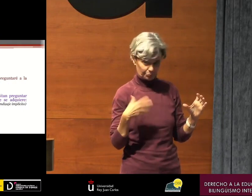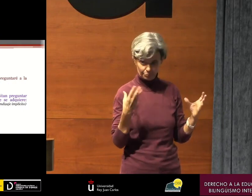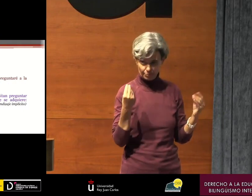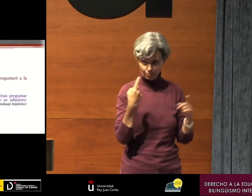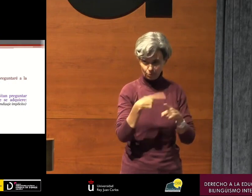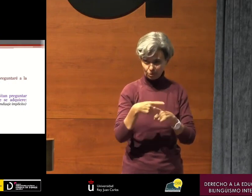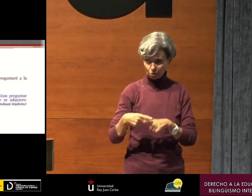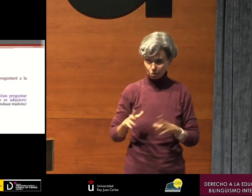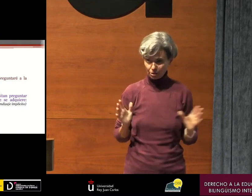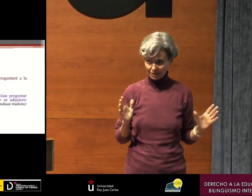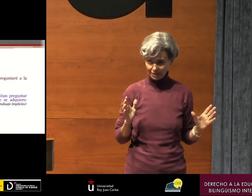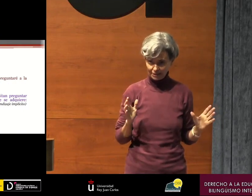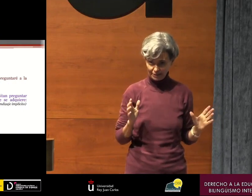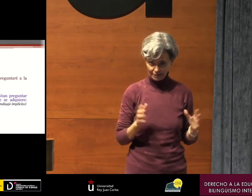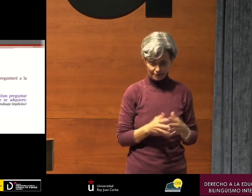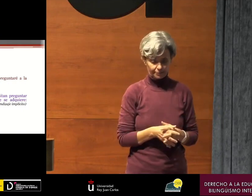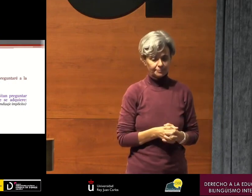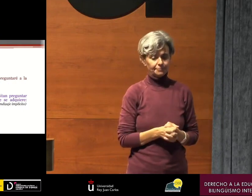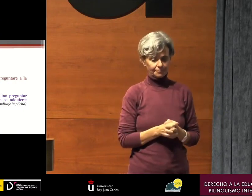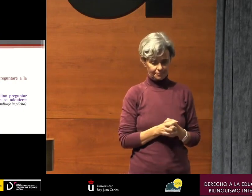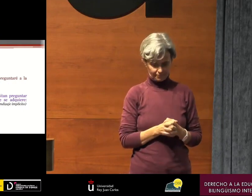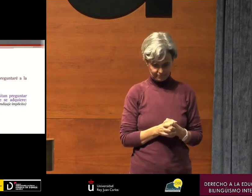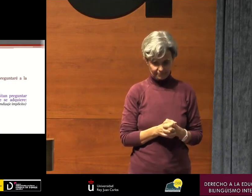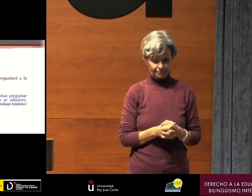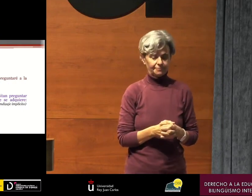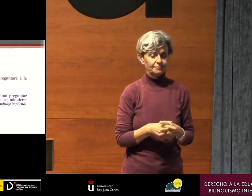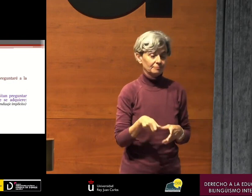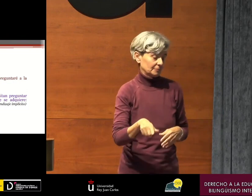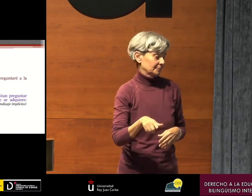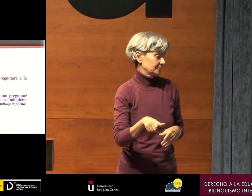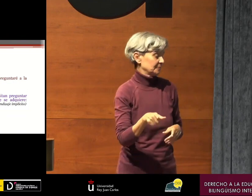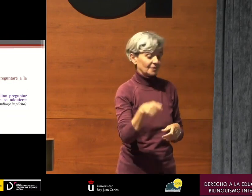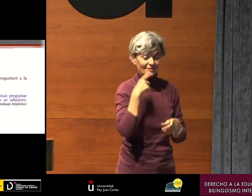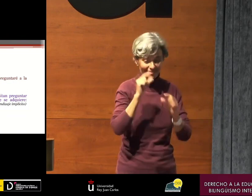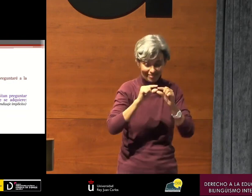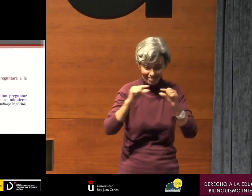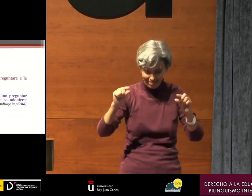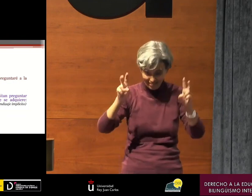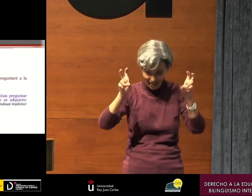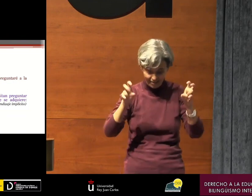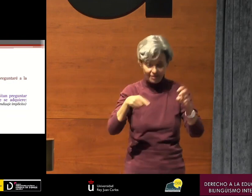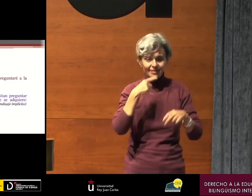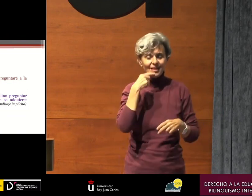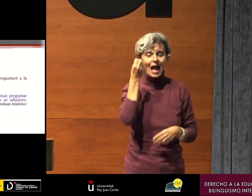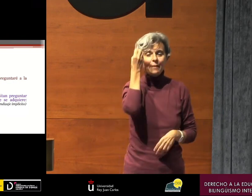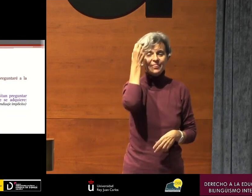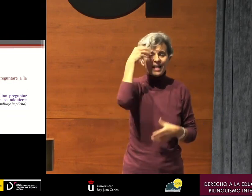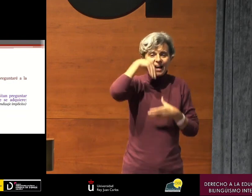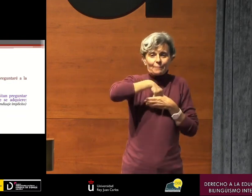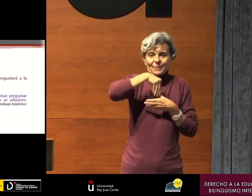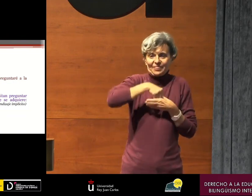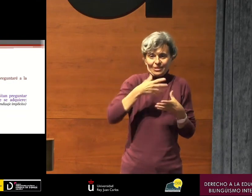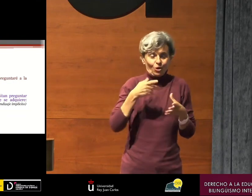Esto también es conversación. En una conversación se pueden trasladar muchísimas cosas.